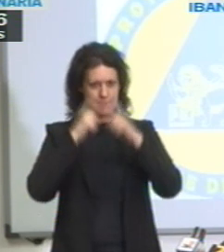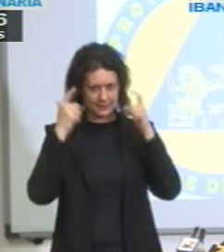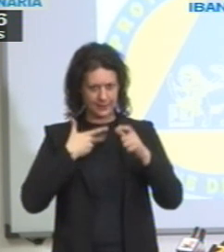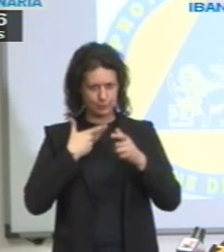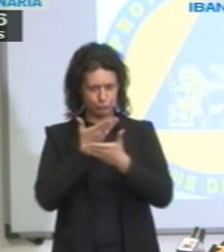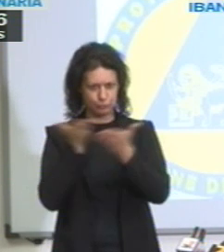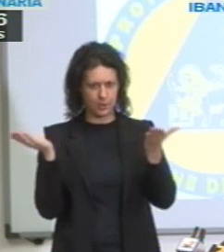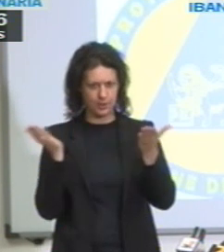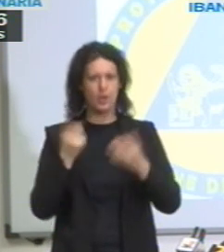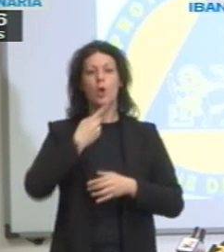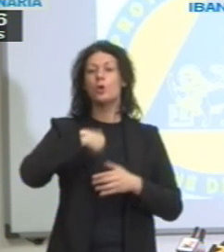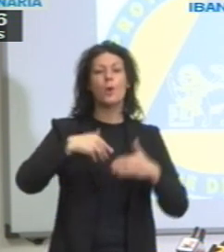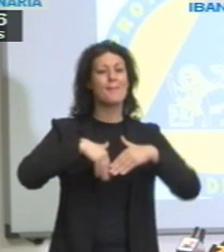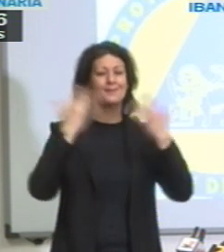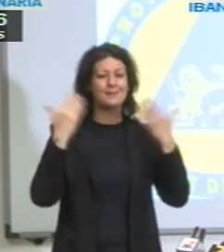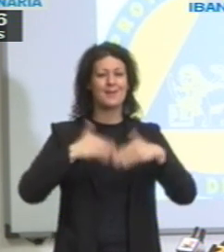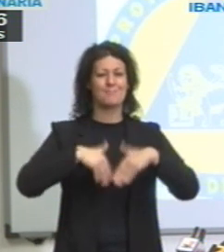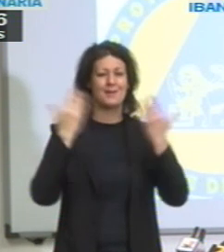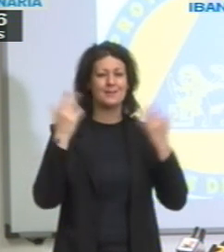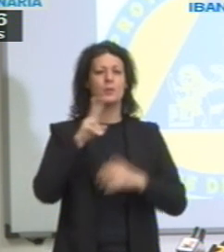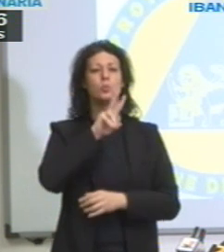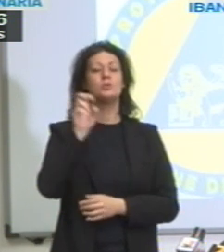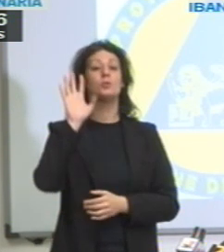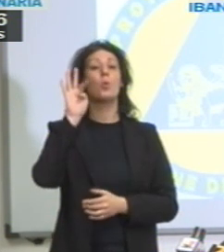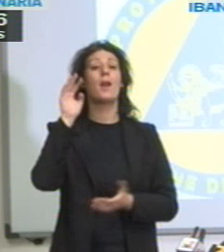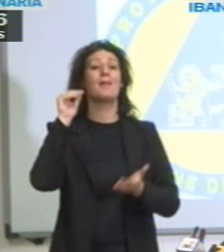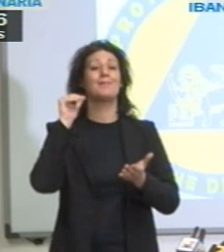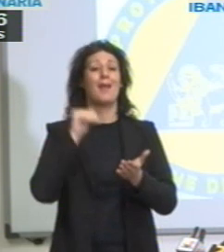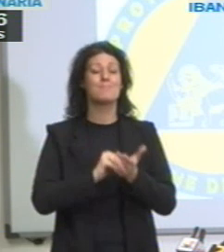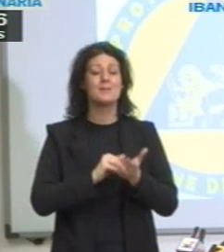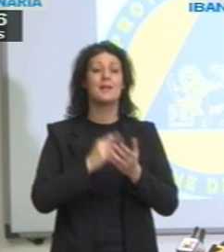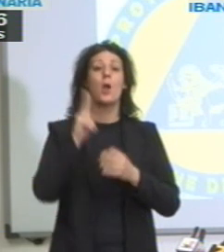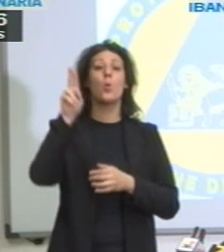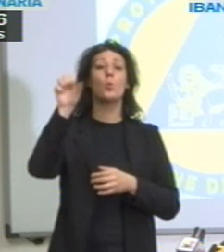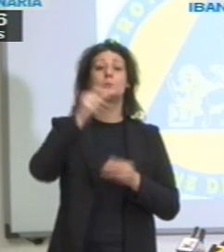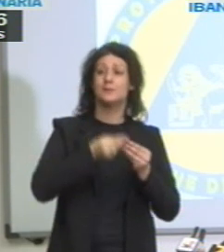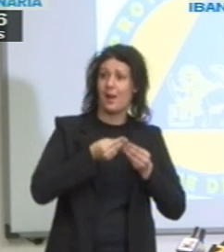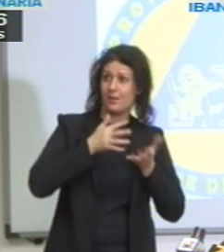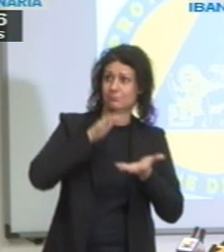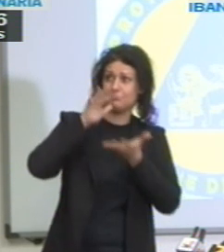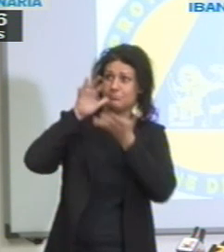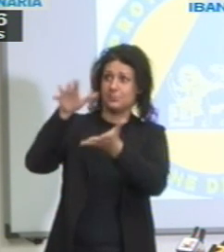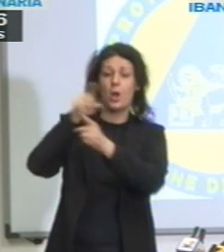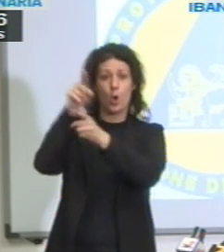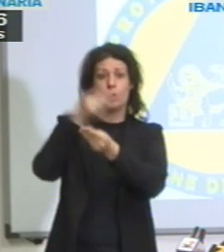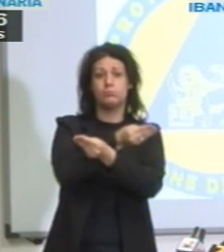ne forniamo tutte le mattine, ne forniamo 240.000 alle ULS che poi vengono distribuite alle case di riposo.